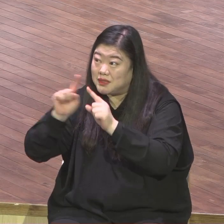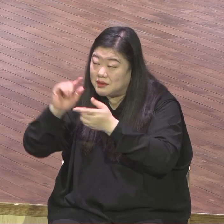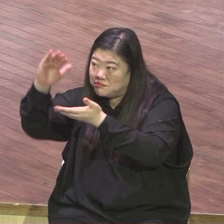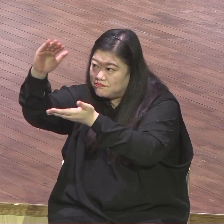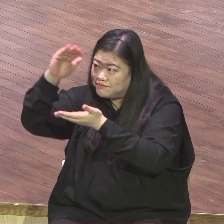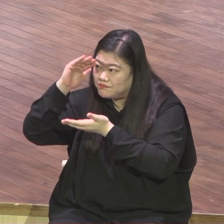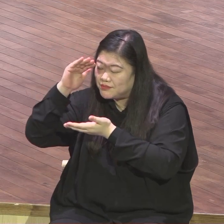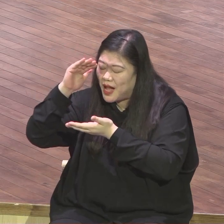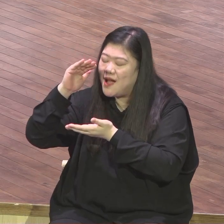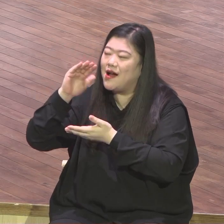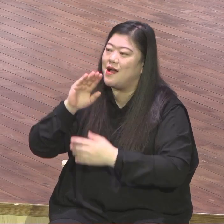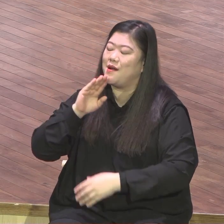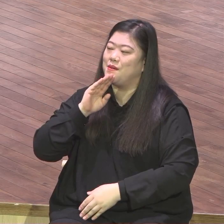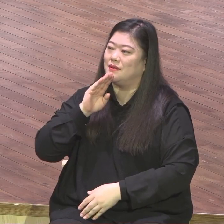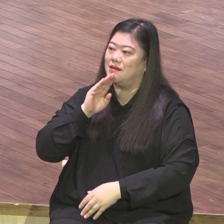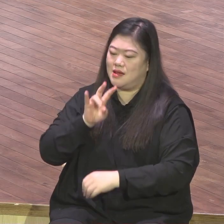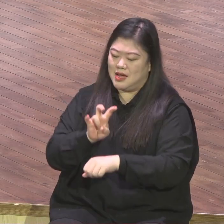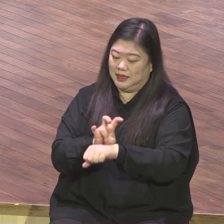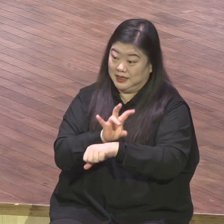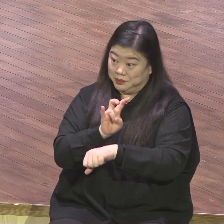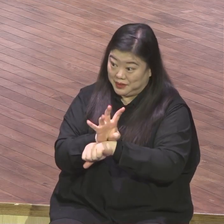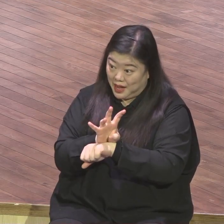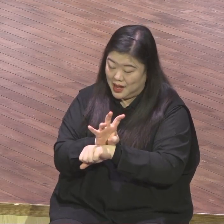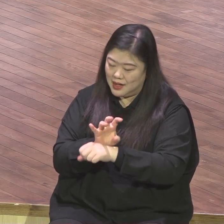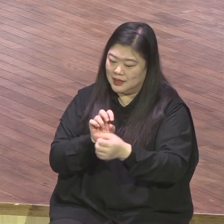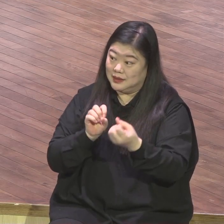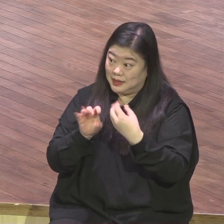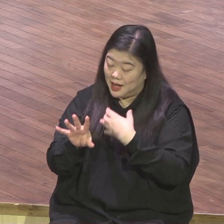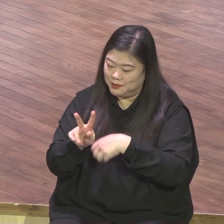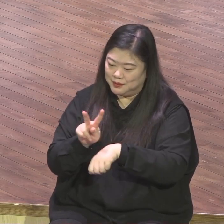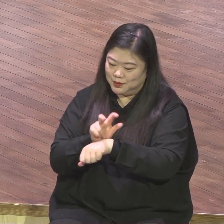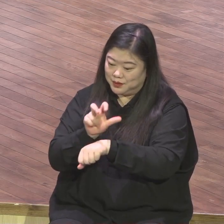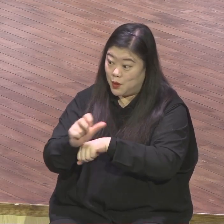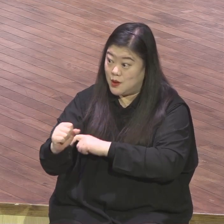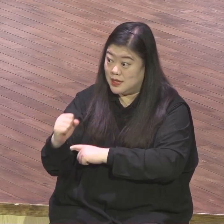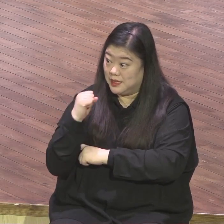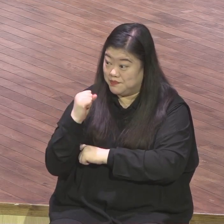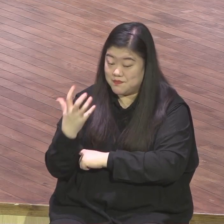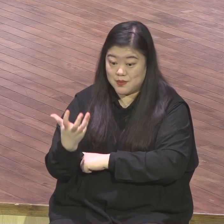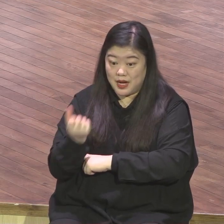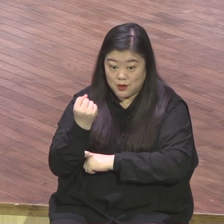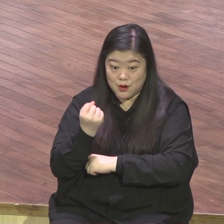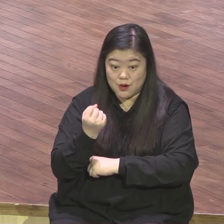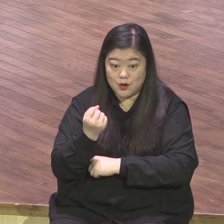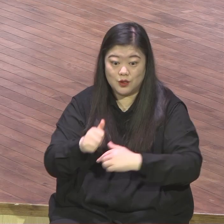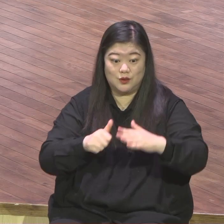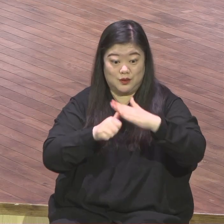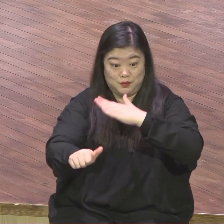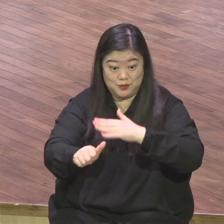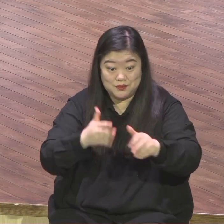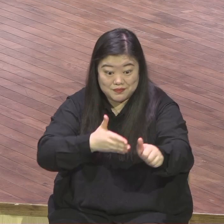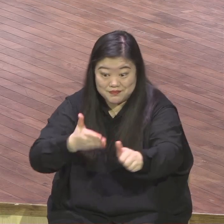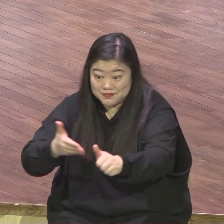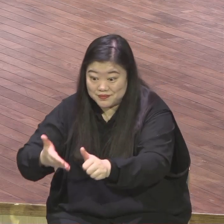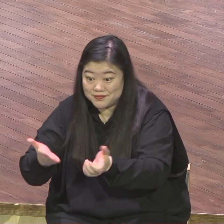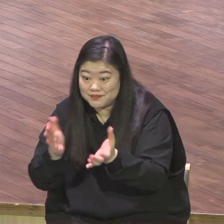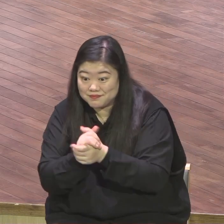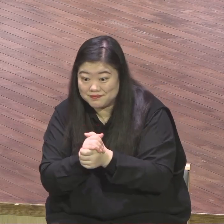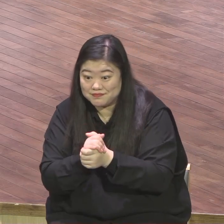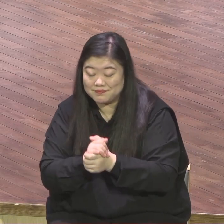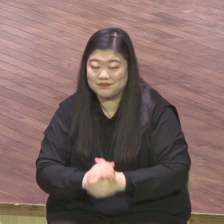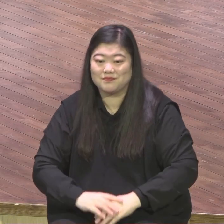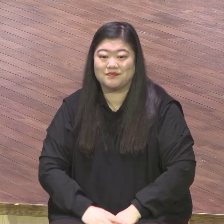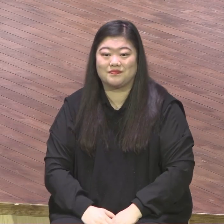나오는 25의 힘을 얻고 삼운동의 주역들로 다 서시기를 주님으로 축복합니다.